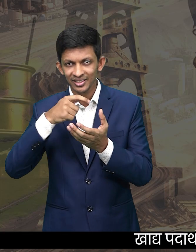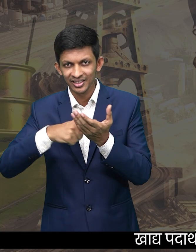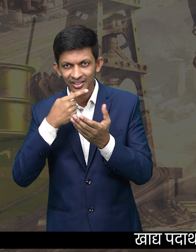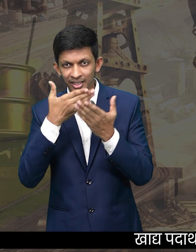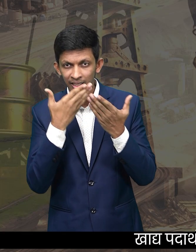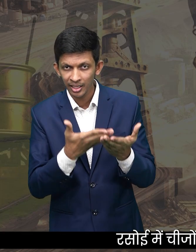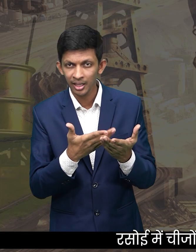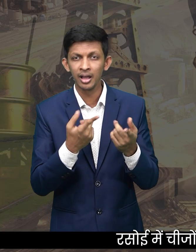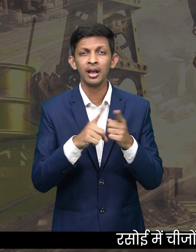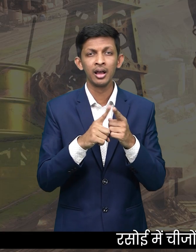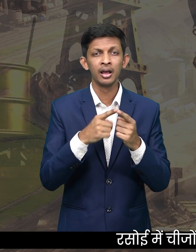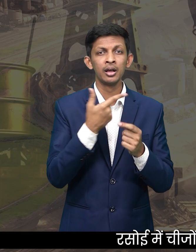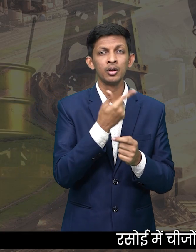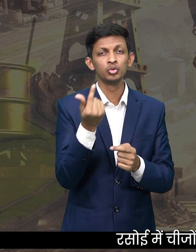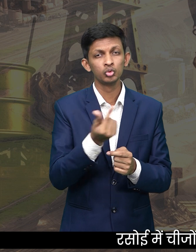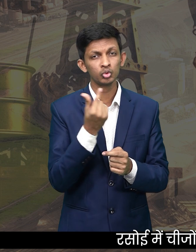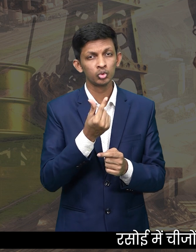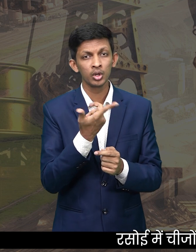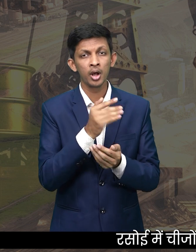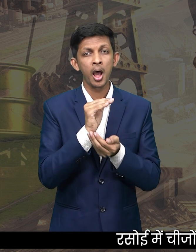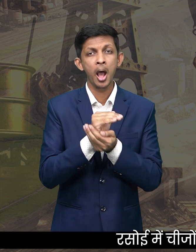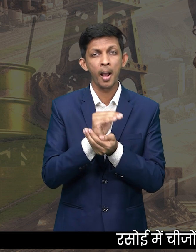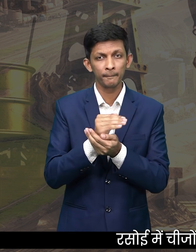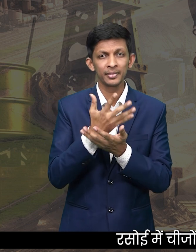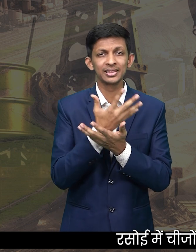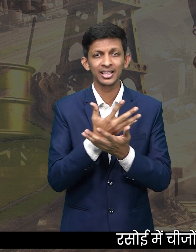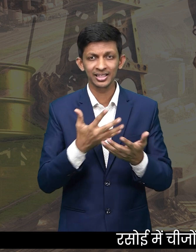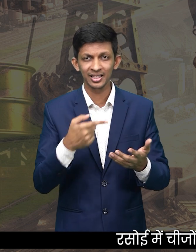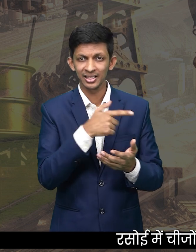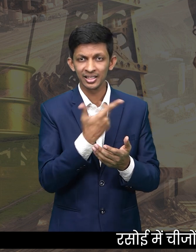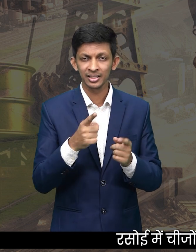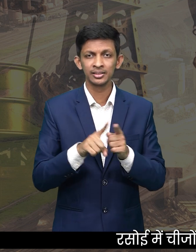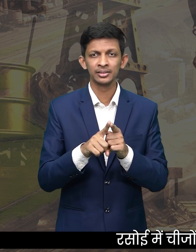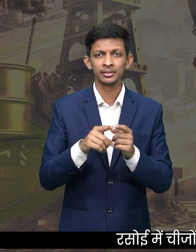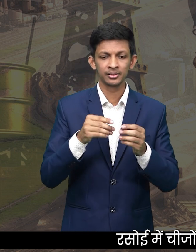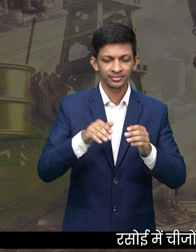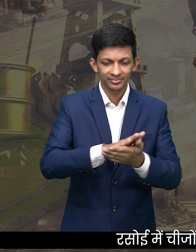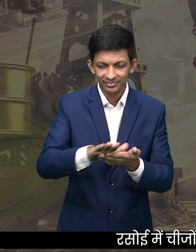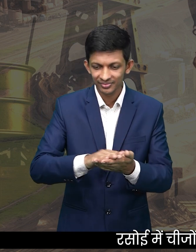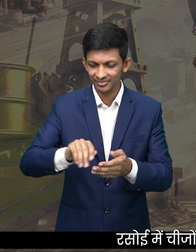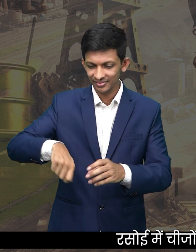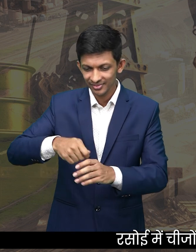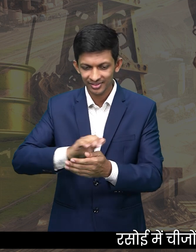बोतलों का उपयोग रसोई में चीजों को स्टोर करने के लिए किया जा सकता है।